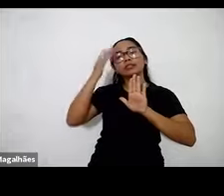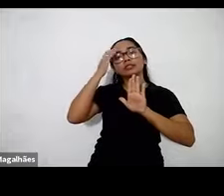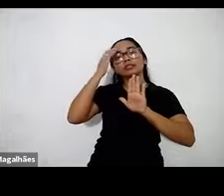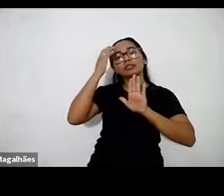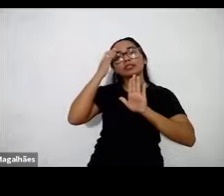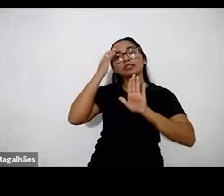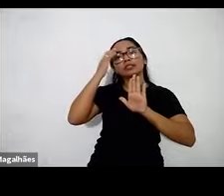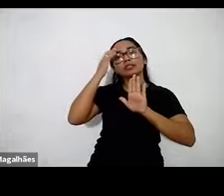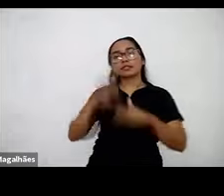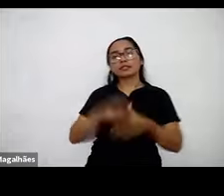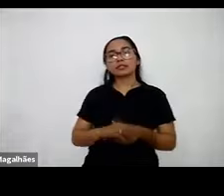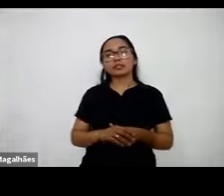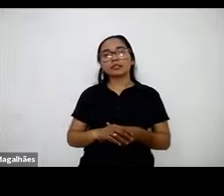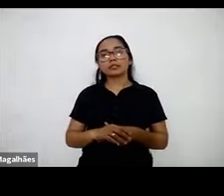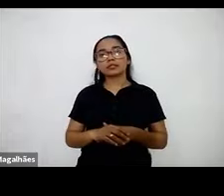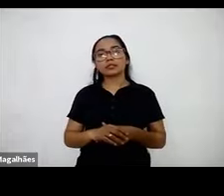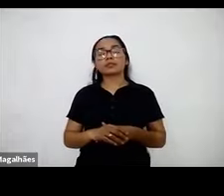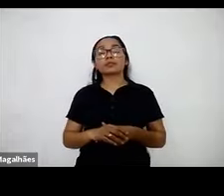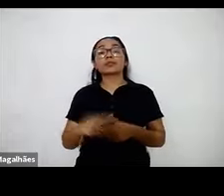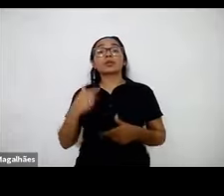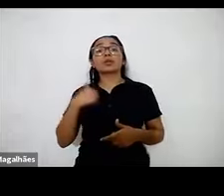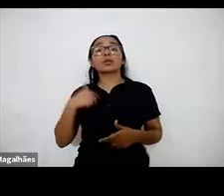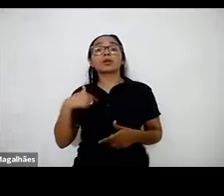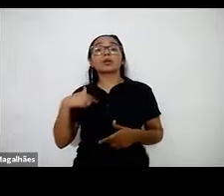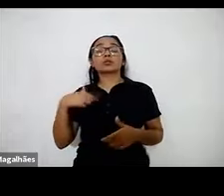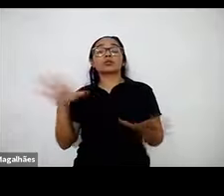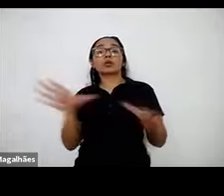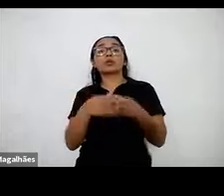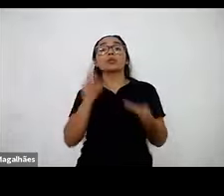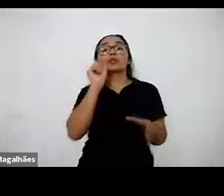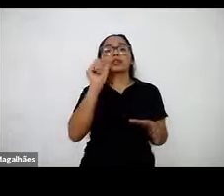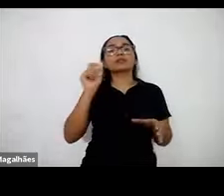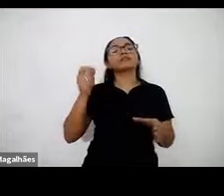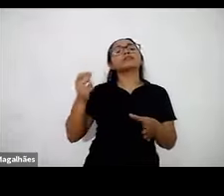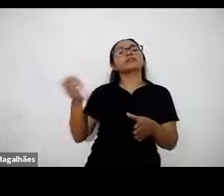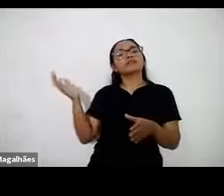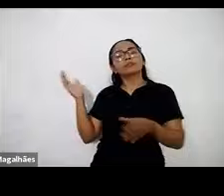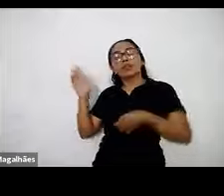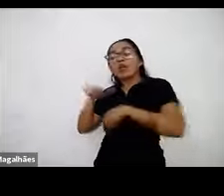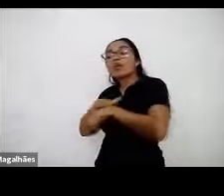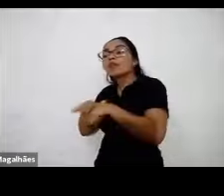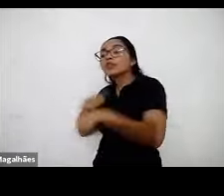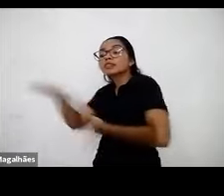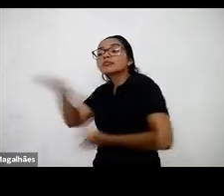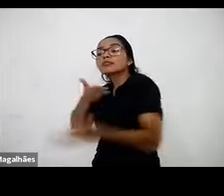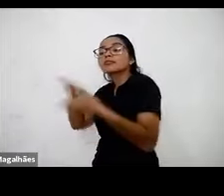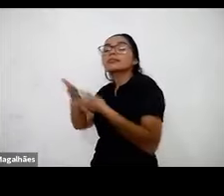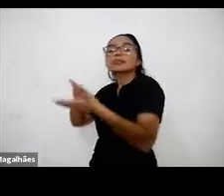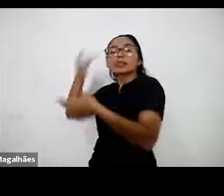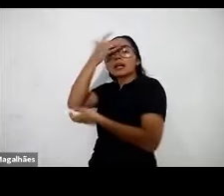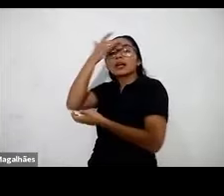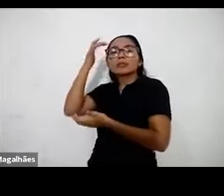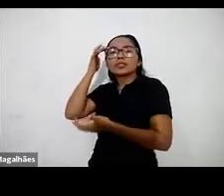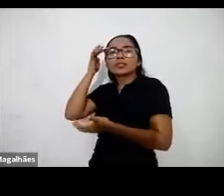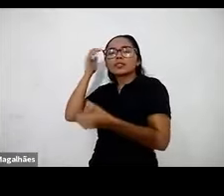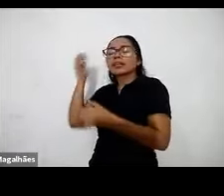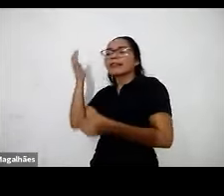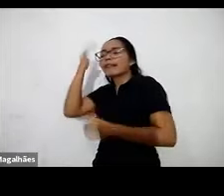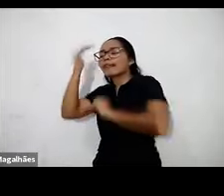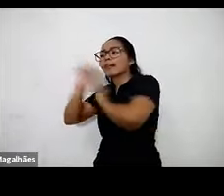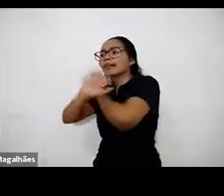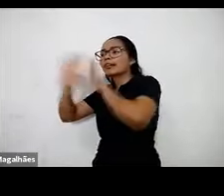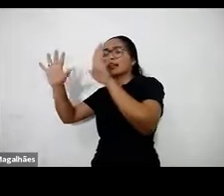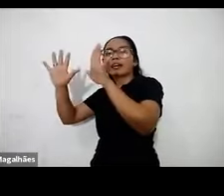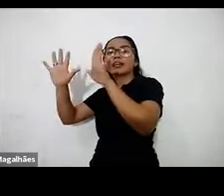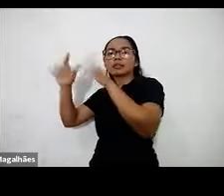pessoas. Vamos conversar com os usuários, com as pessoas nos seus territórios, mas com as comunidades também. Além das pessoas que estão assistidas